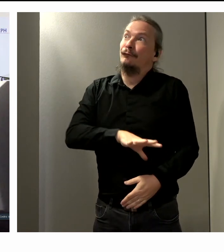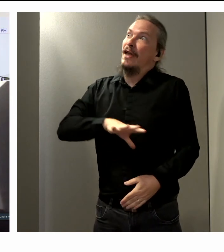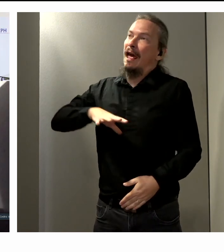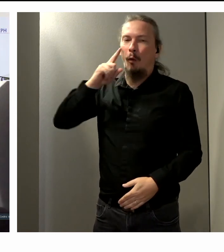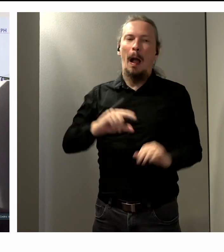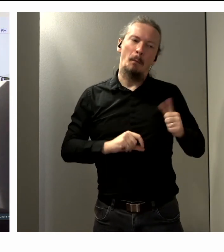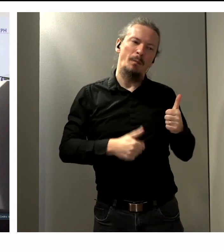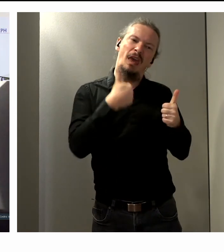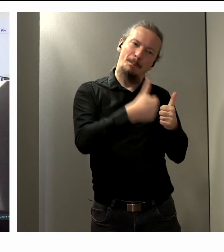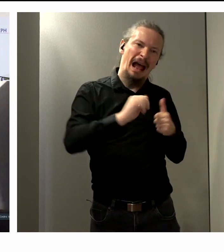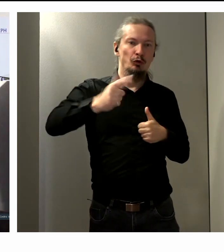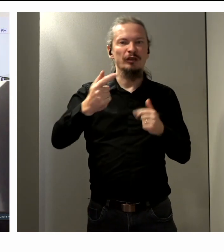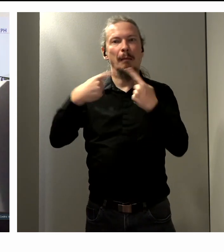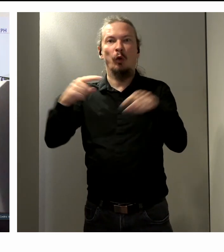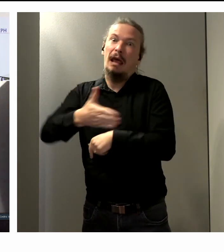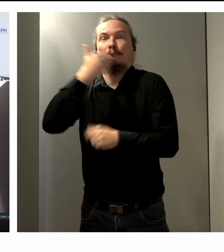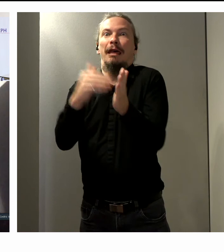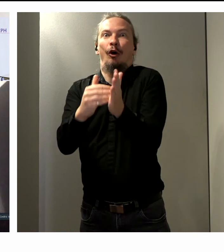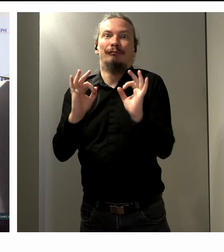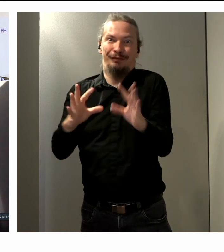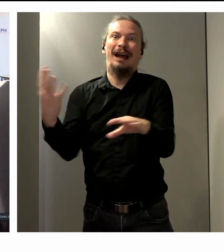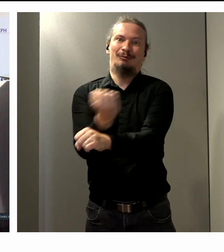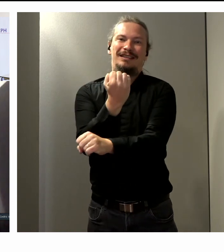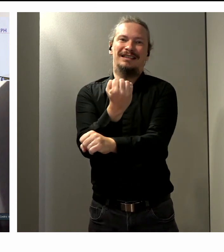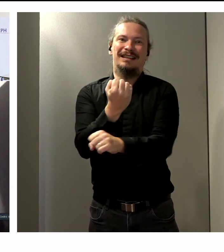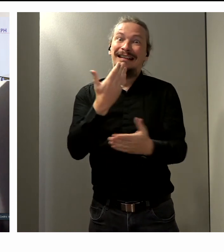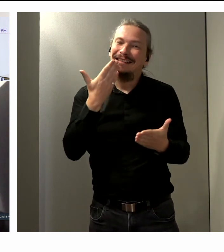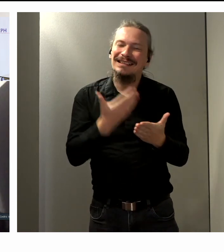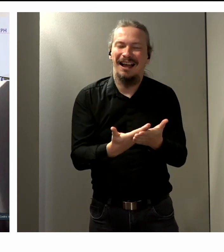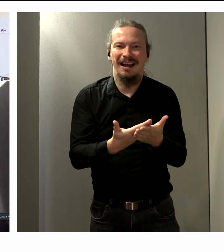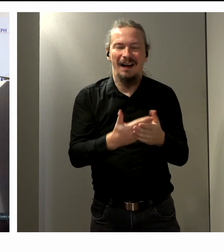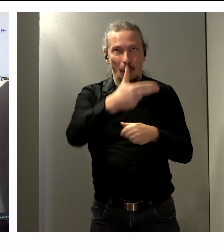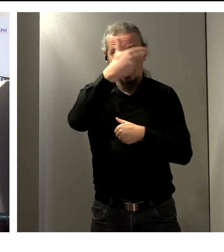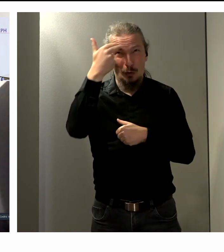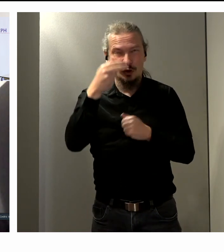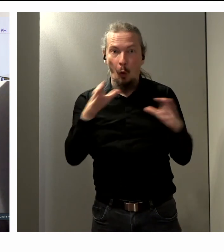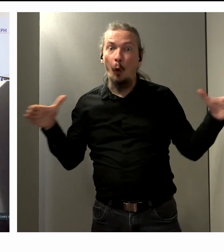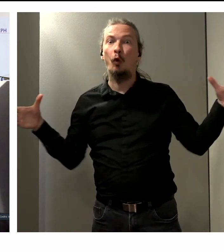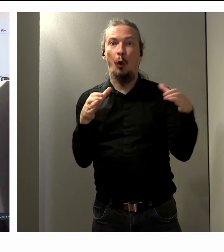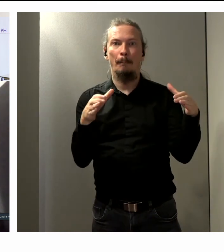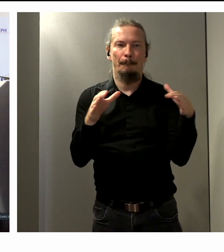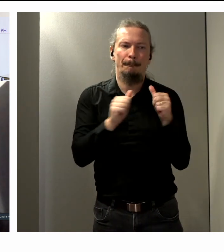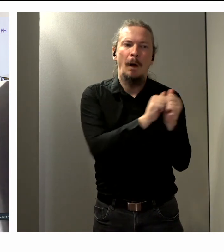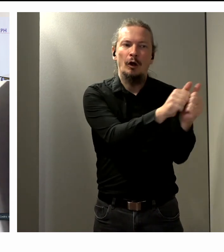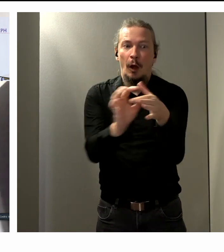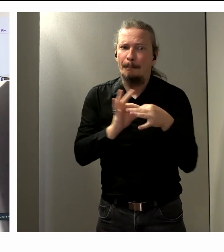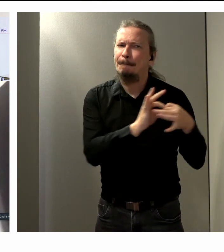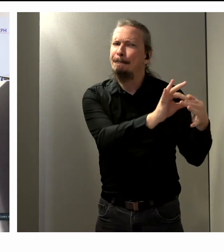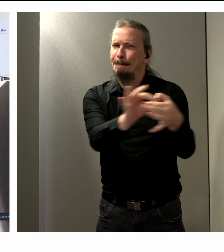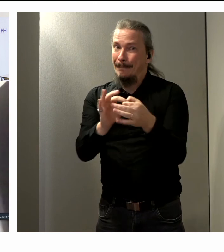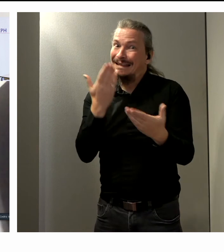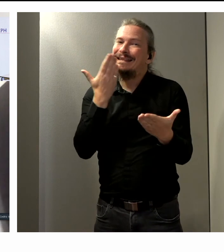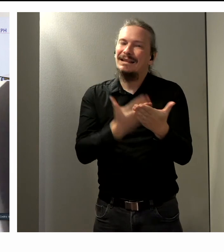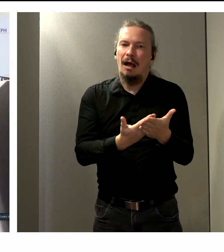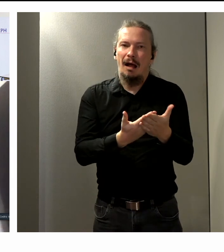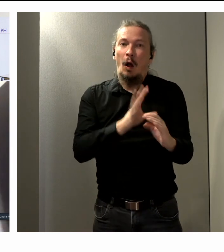que la première représentation. Et cette notion de groupe dans lequel on doit participer, être ensemble, projet collectif, liant, qui se